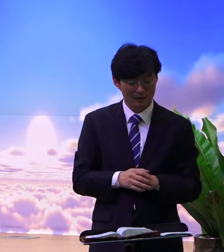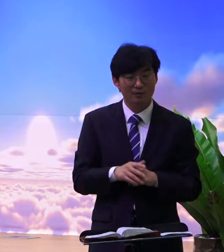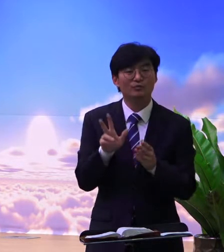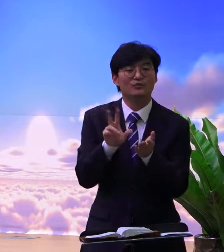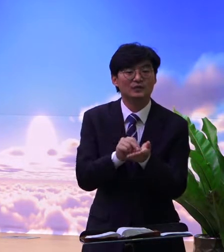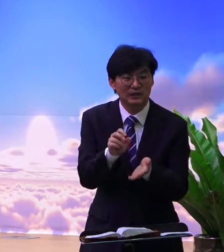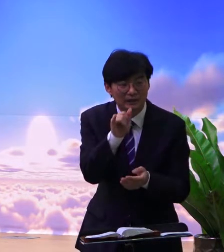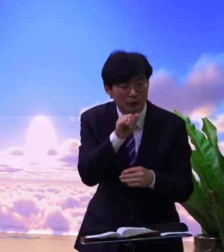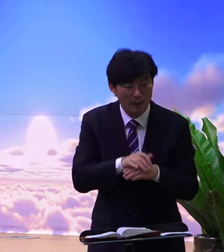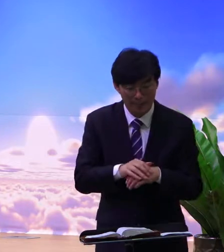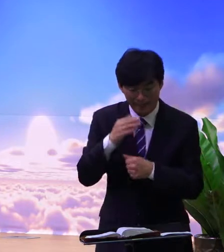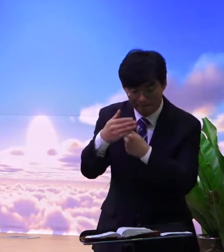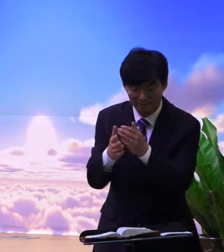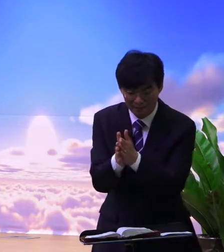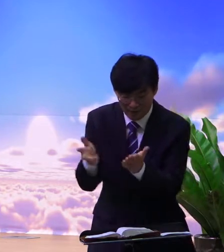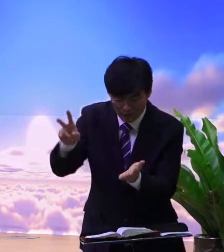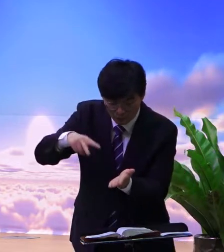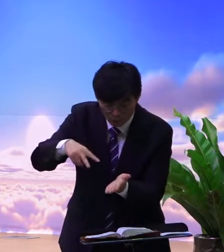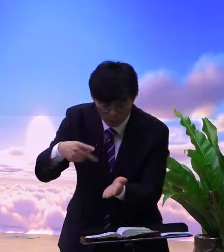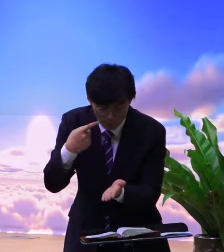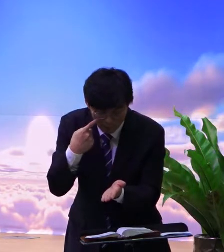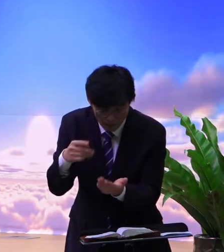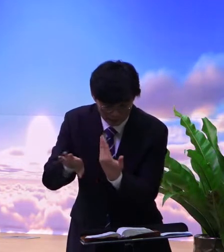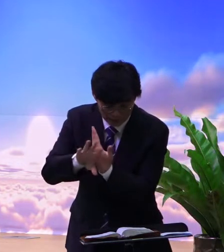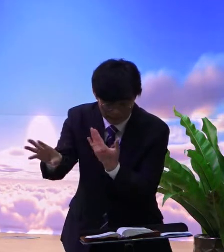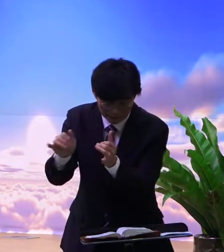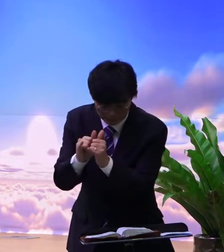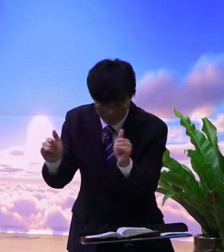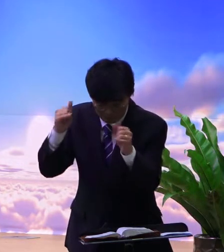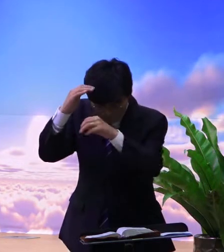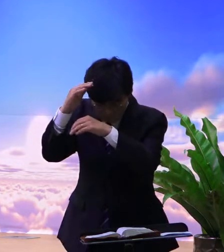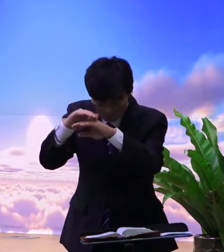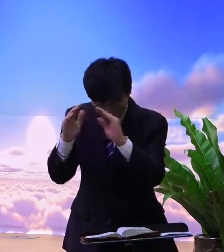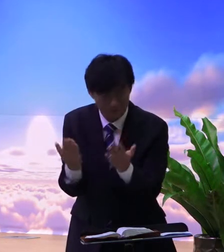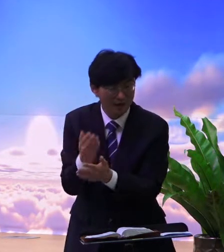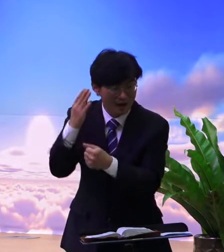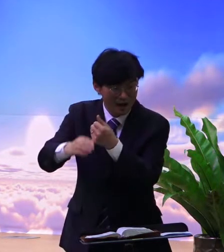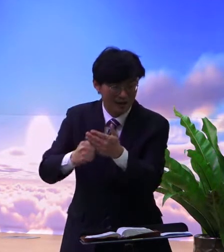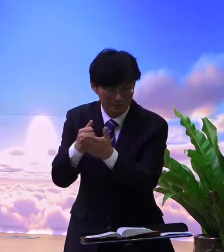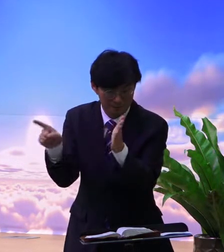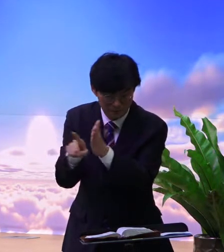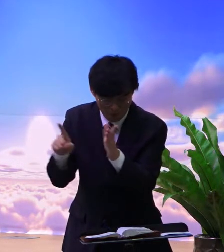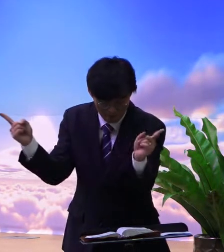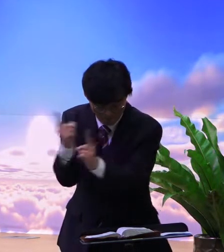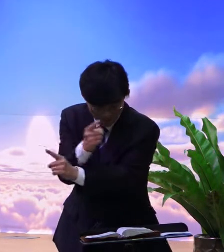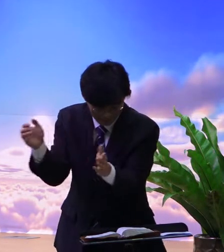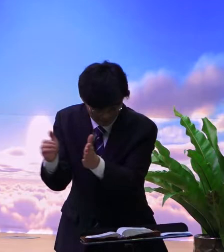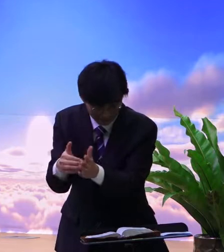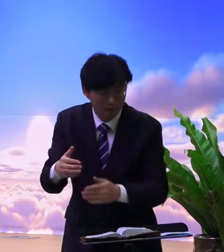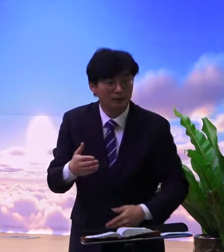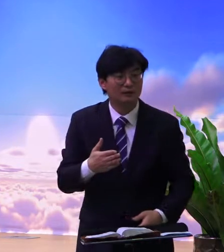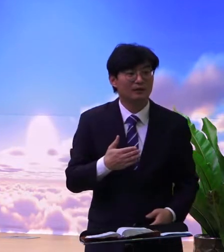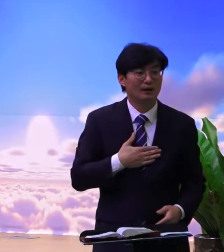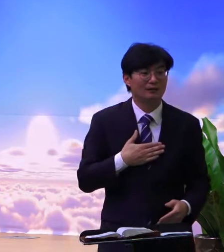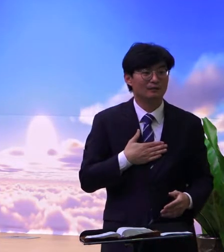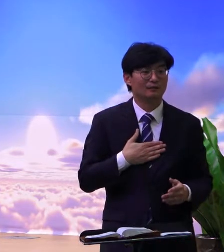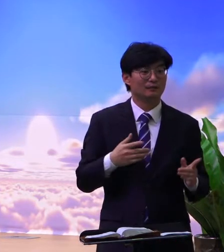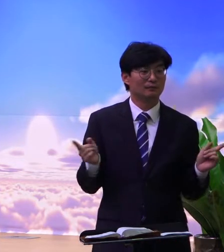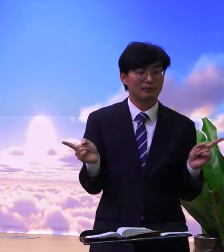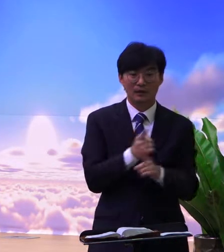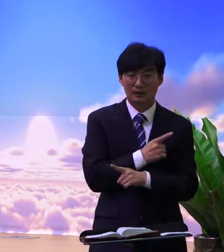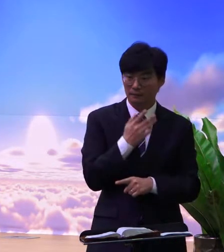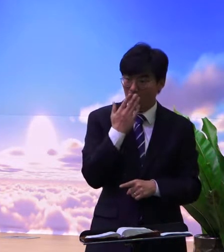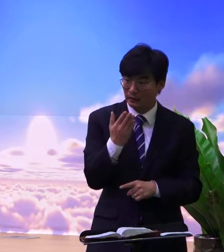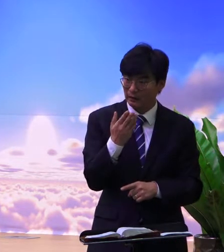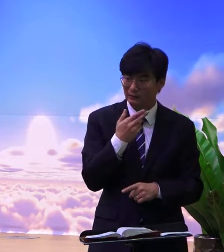심각하고 실질적이고 빨리 해결해야 할 문제인 것입니다. 내가 가진 믿음, 내